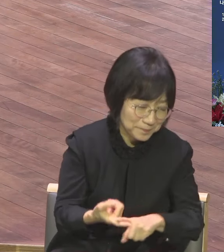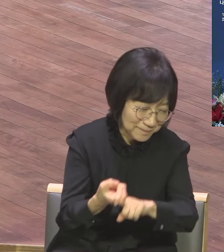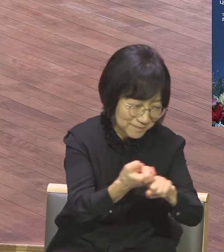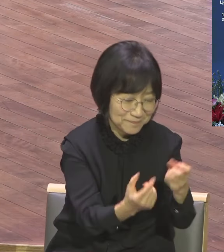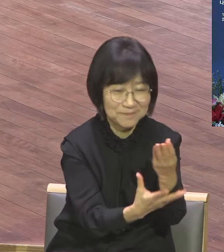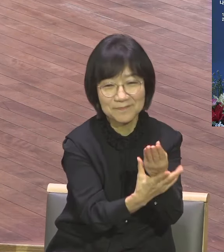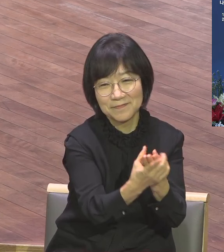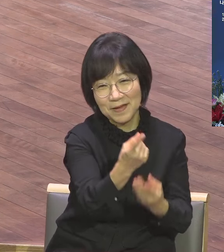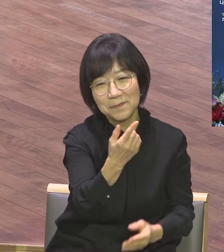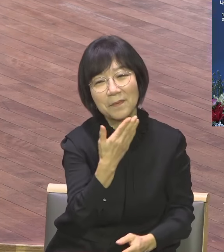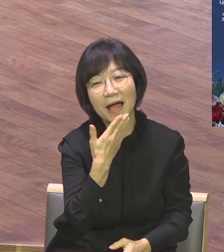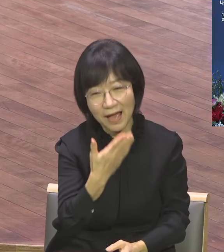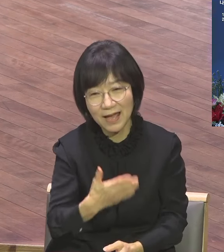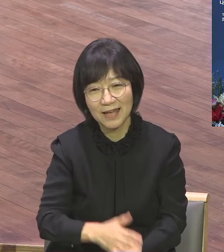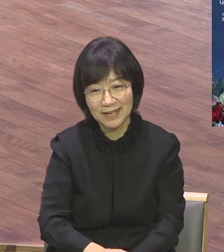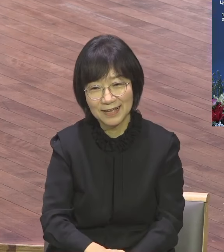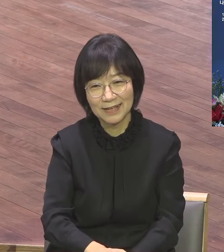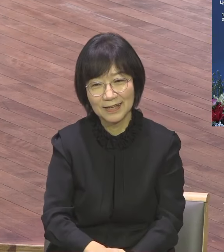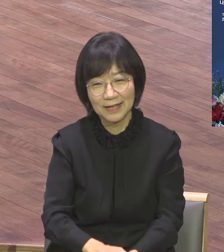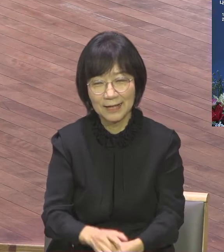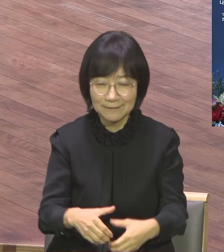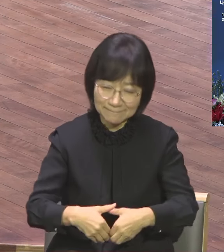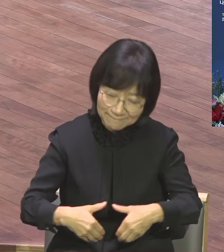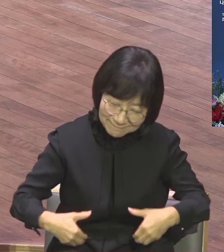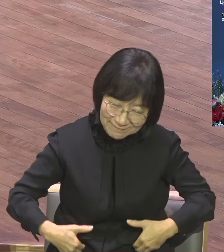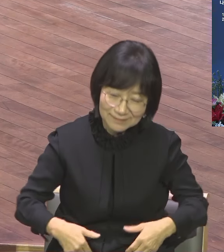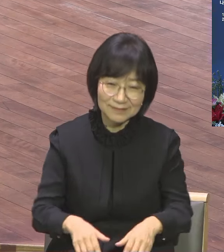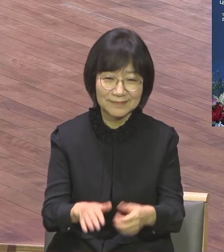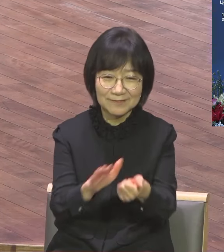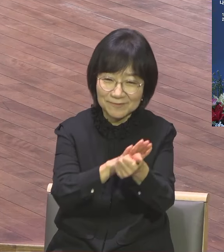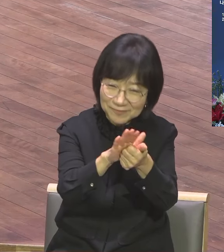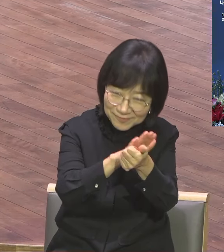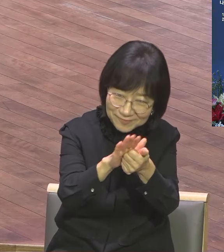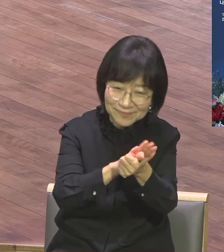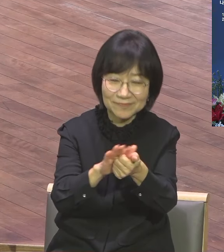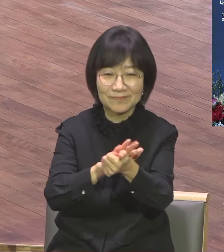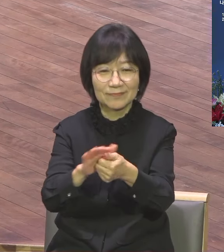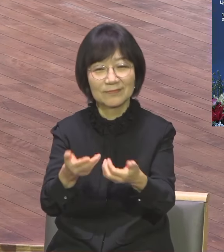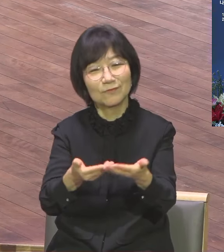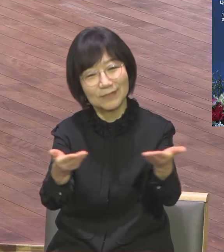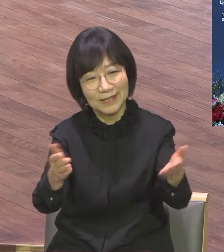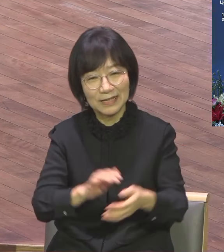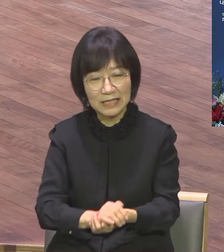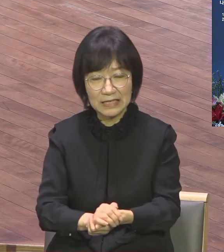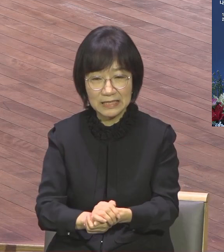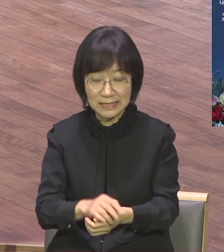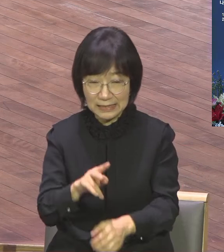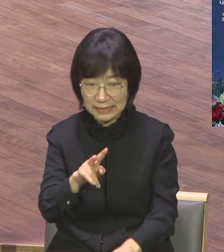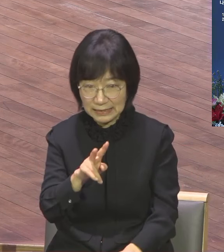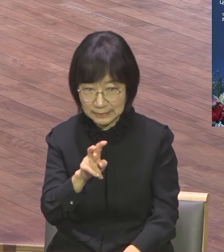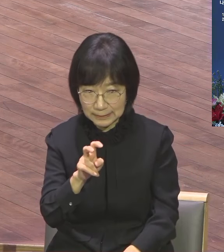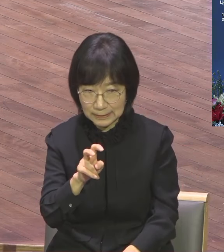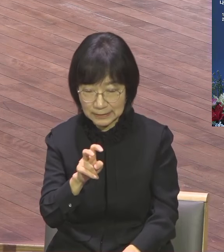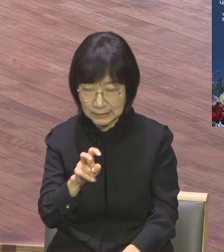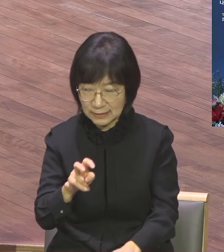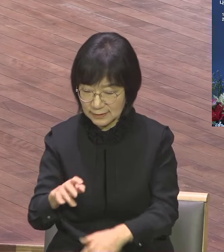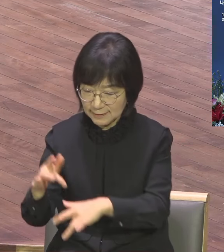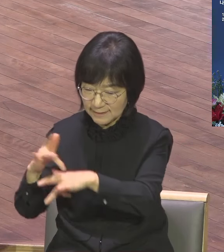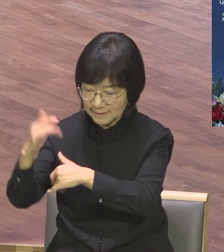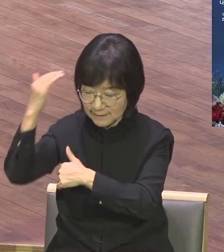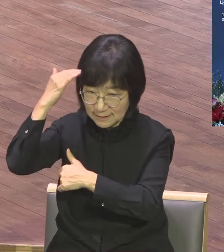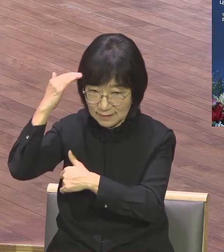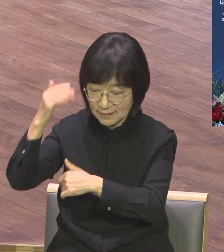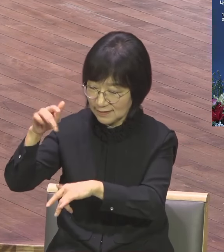있어요. 하나 되게 하는, 어떻게 하든지 하나 되게 하는. 아, 이게 사단이 내 마음에 저 사람 미워하게 만들구나. 사단아, 내 속에